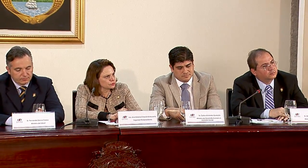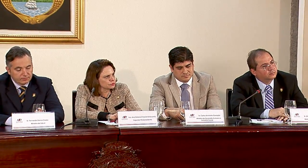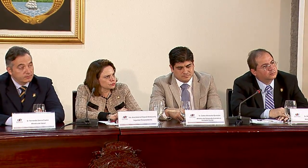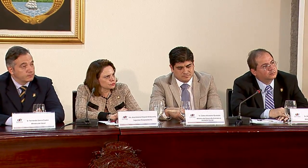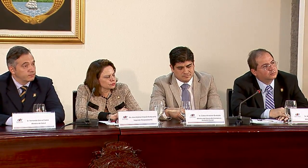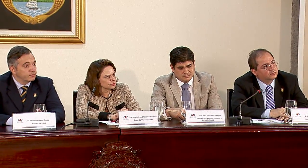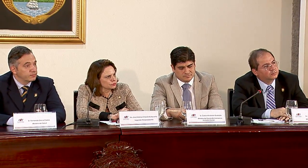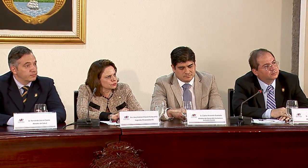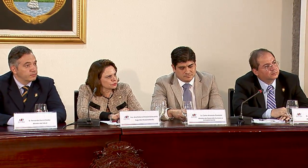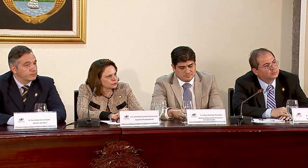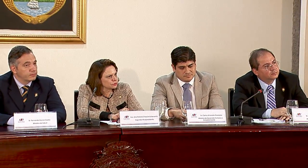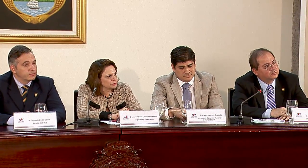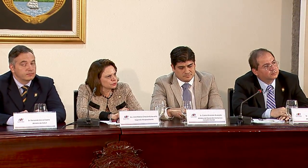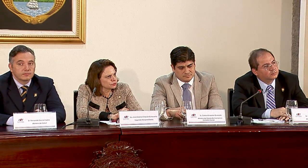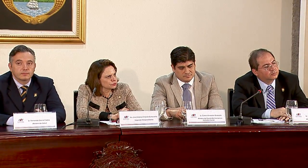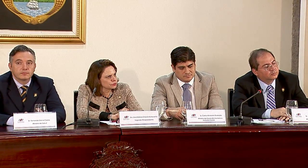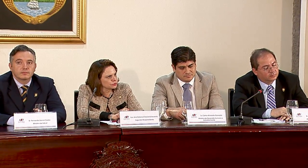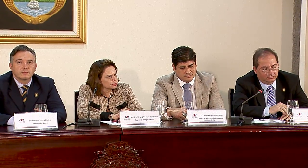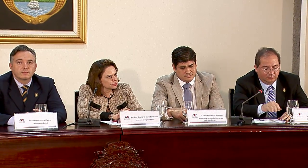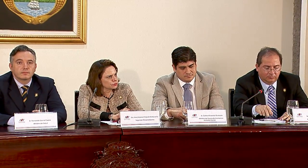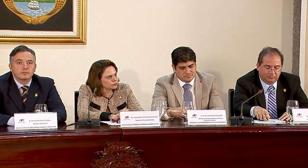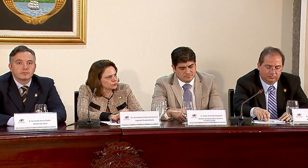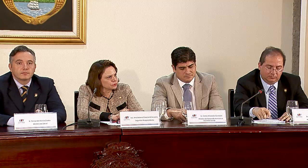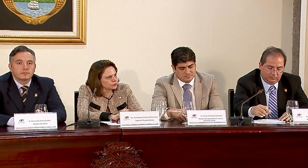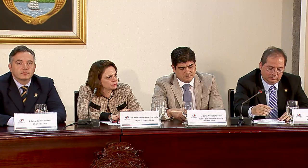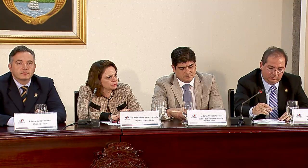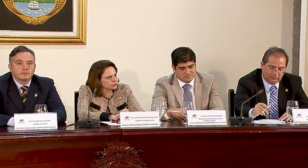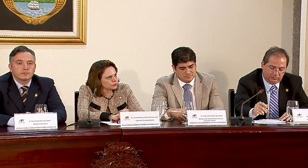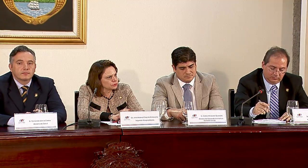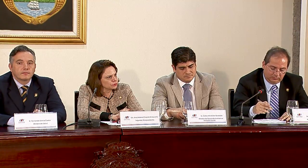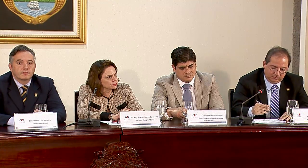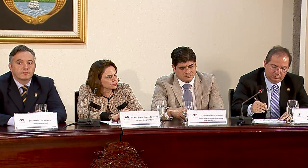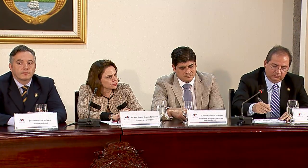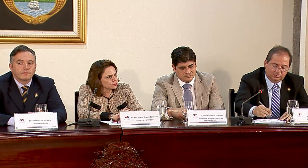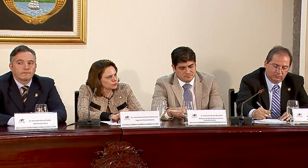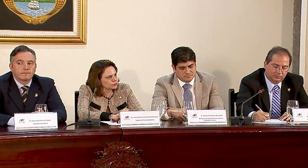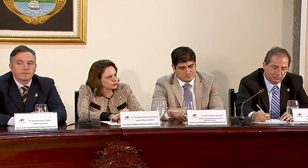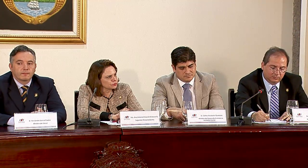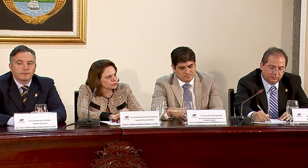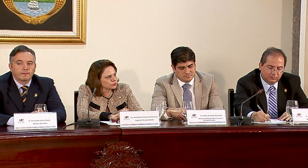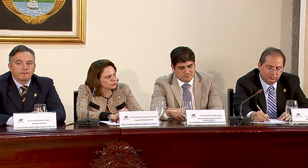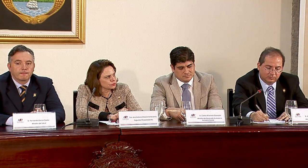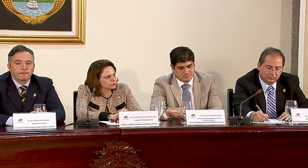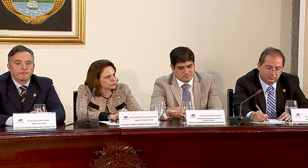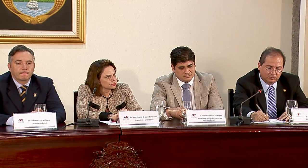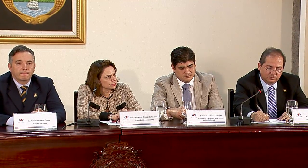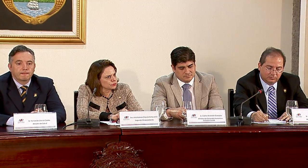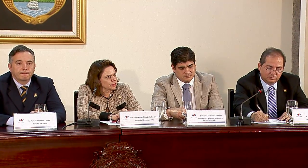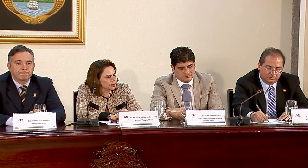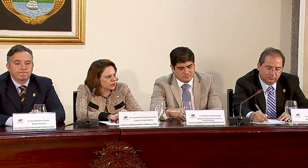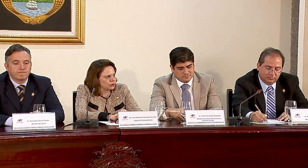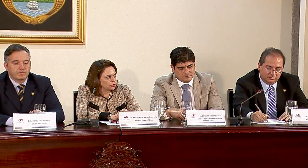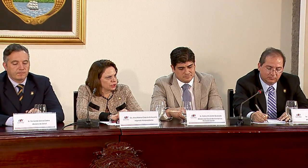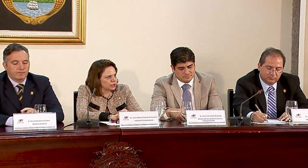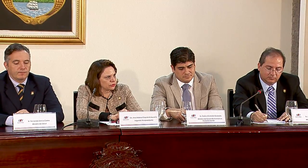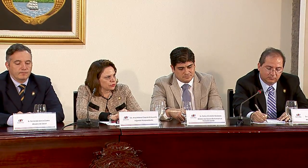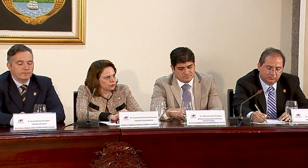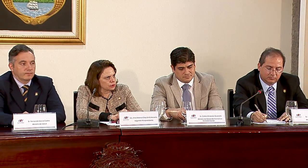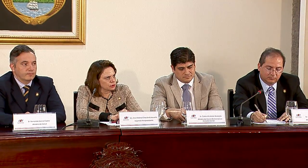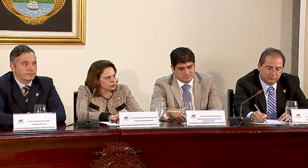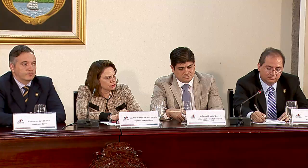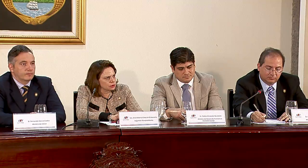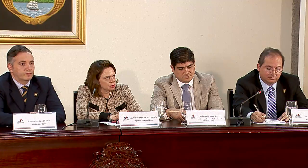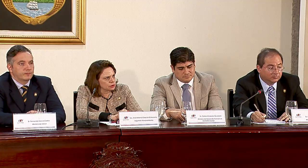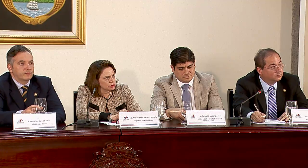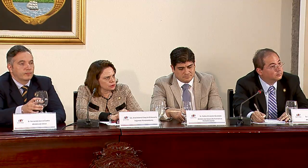por las partidas en publicidad y demás y que había dicho que se iban a reducir esas partidas es coherente